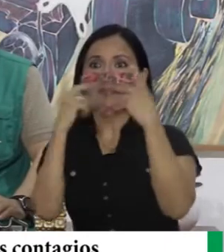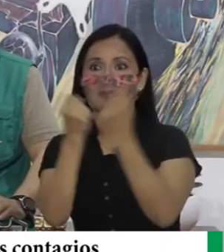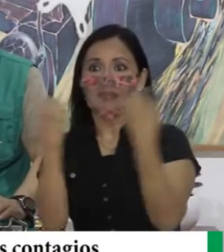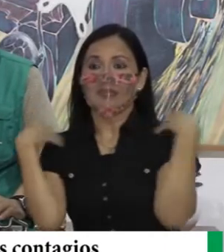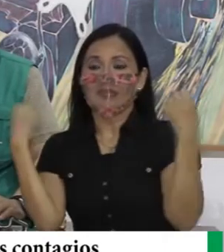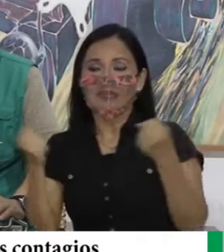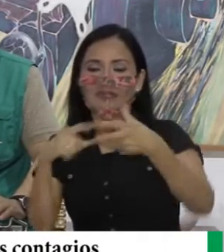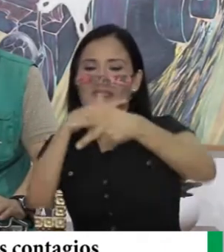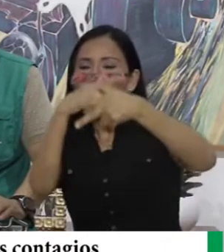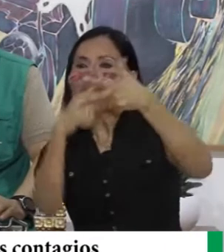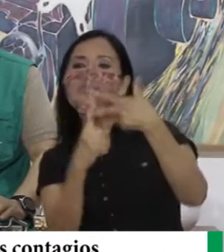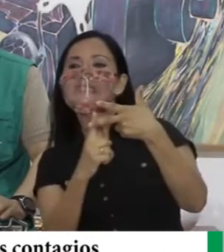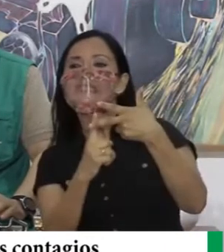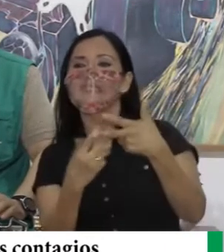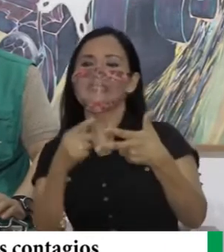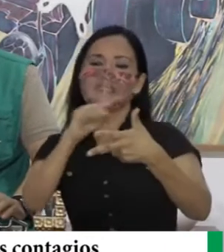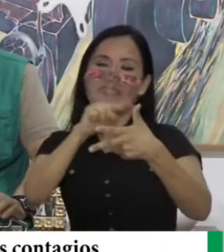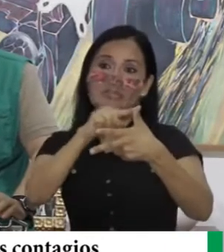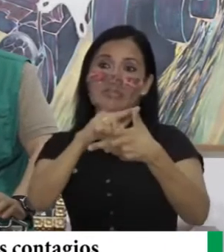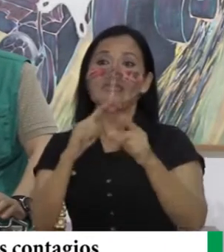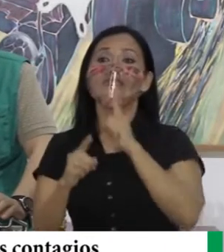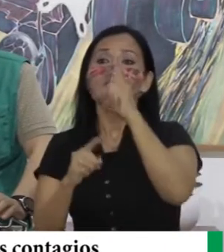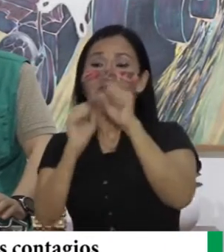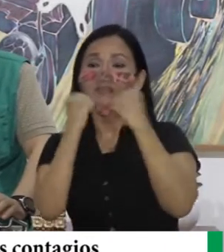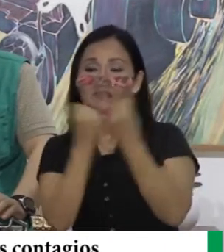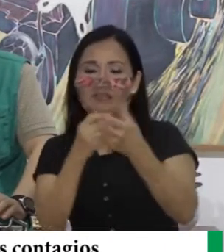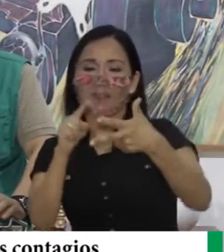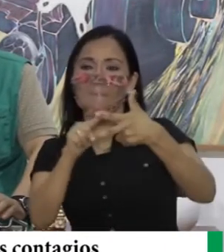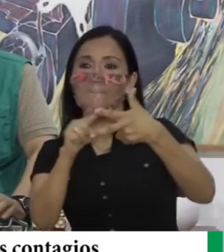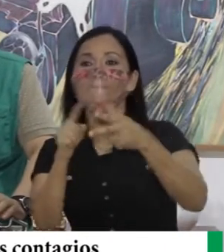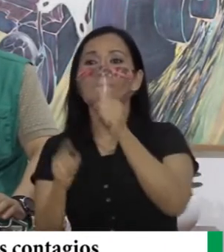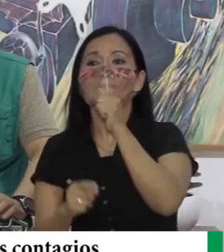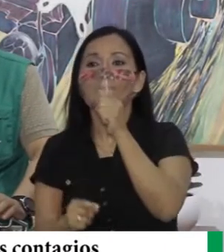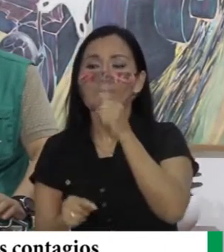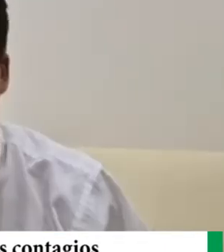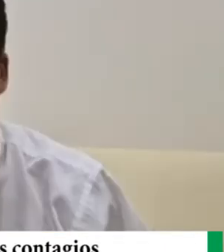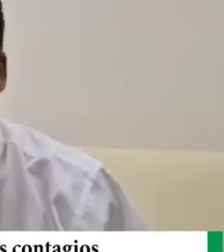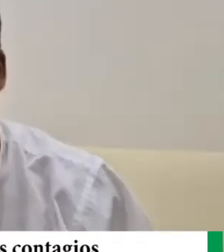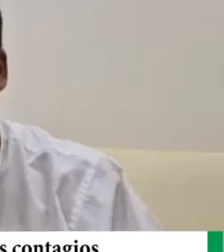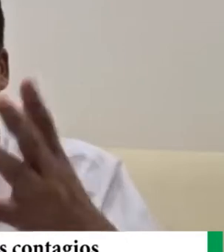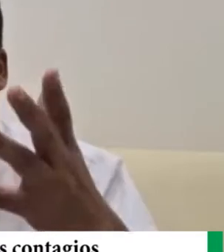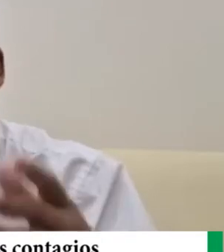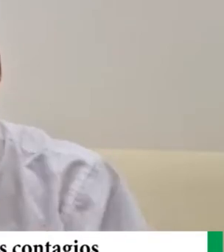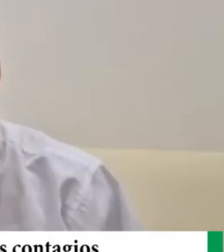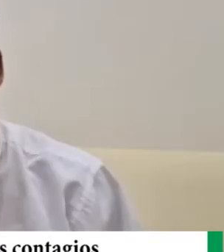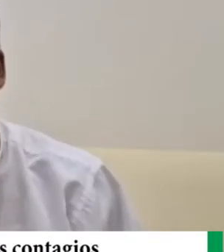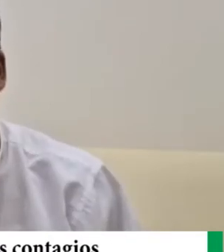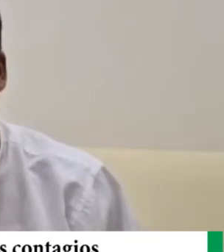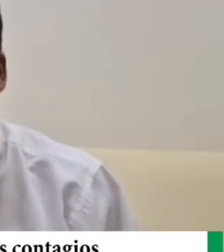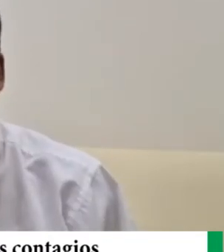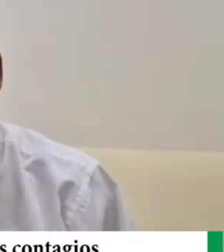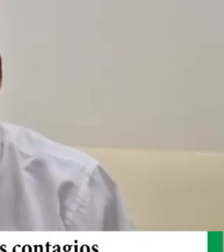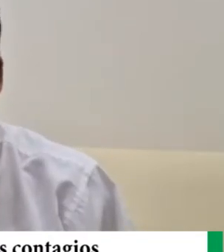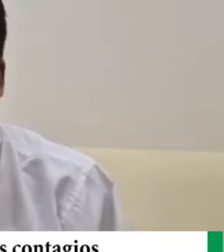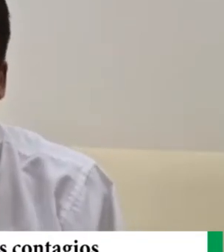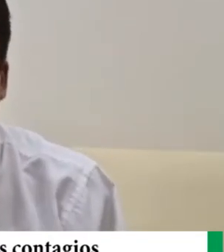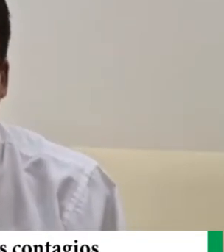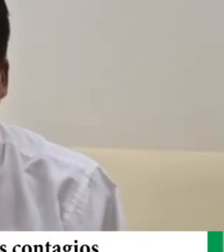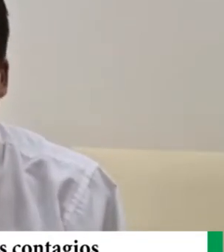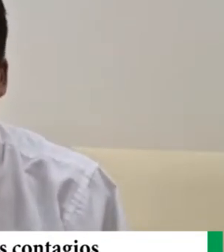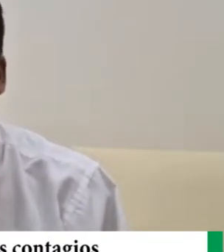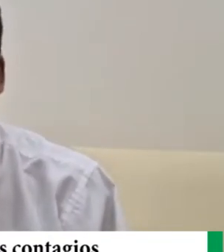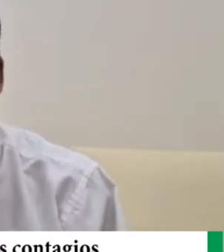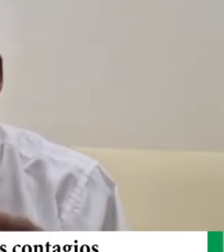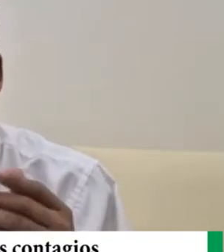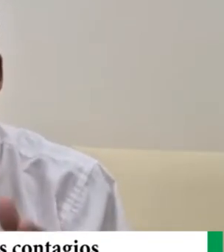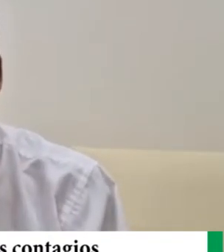en su tercer nivel, tanto en la seguridad social, el sistema privado como el sistema público. Soy Rafael Quinteros Montaño, gerente